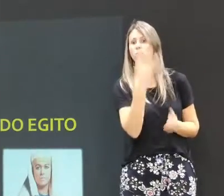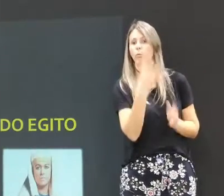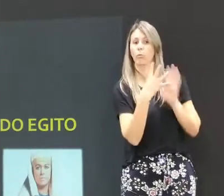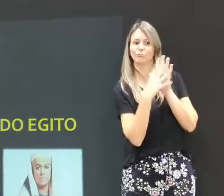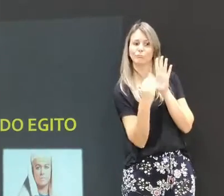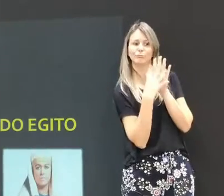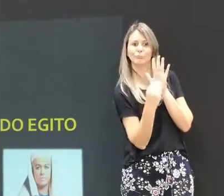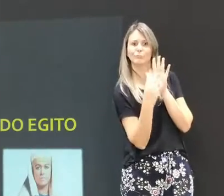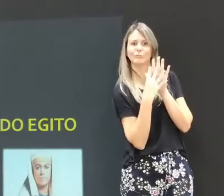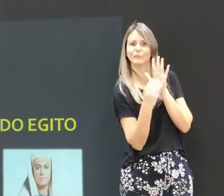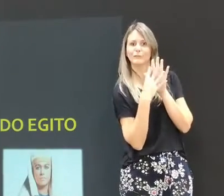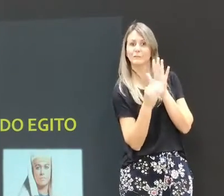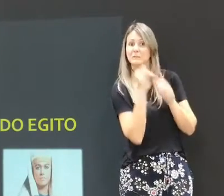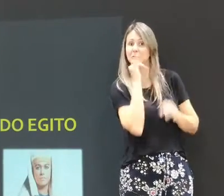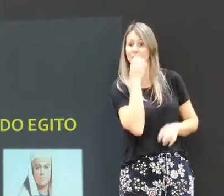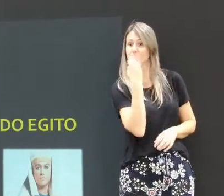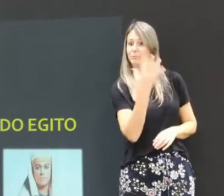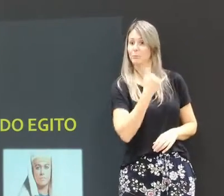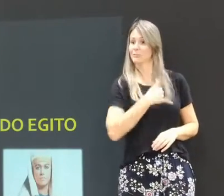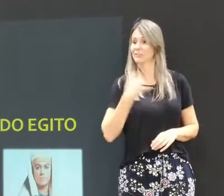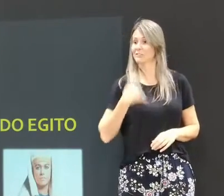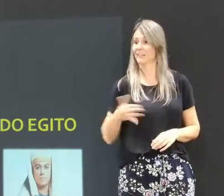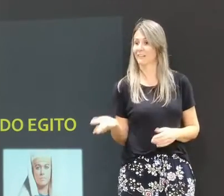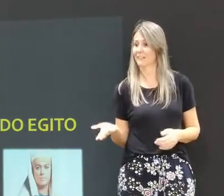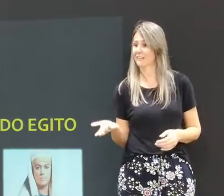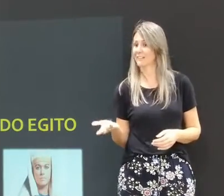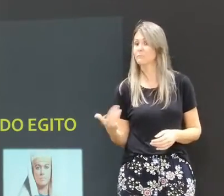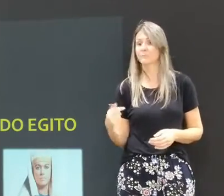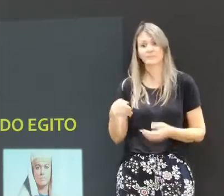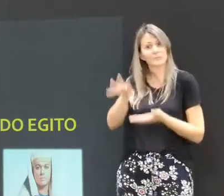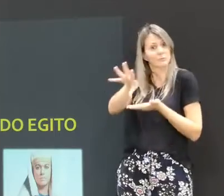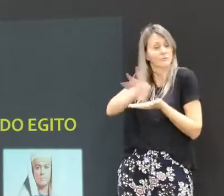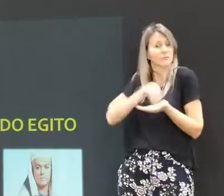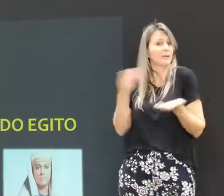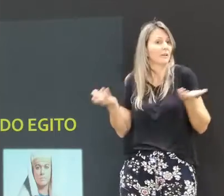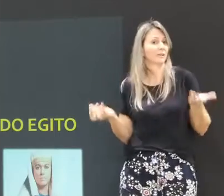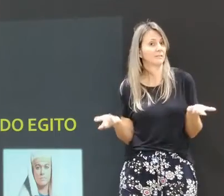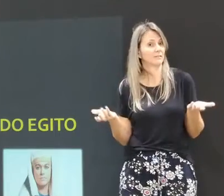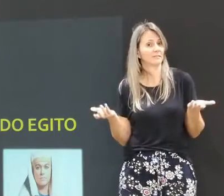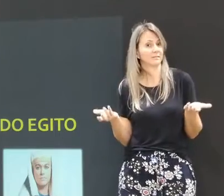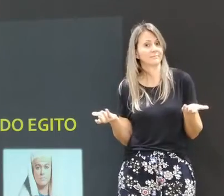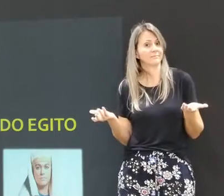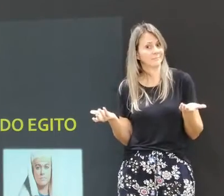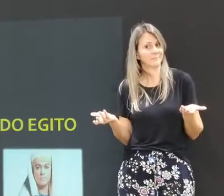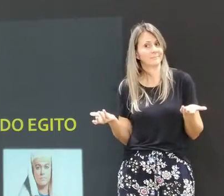dele. As pessoas que têm comportamento bom, nós temos que copiar como José. Copiar, ele é um modelo.